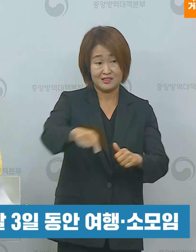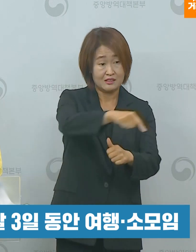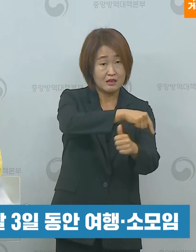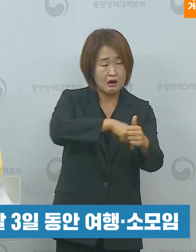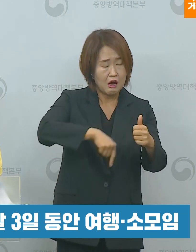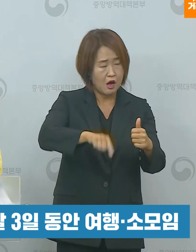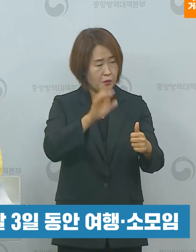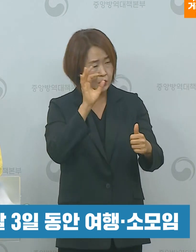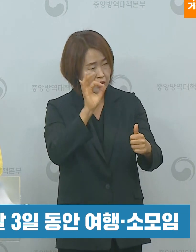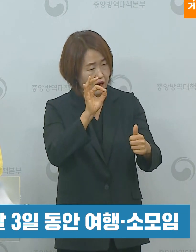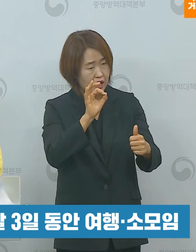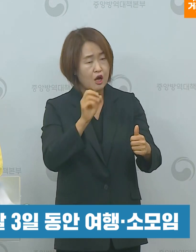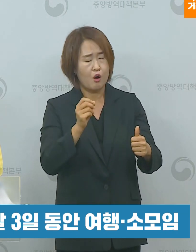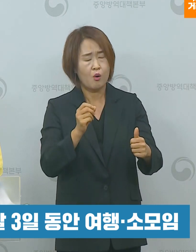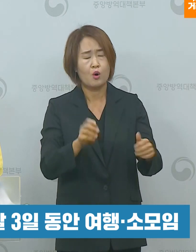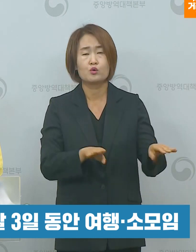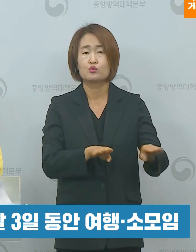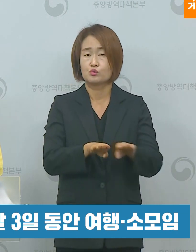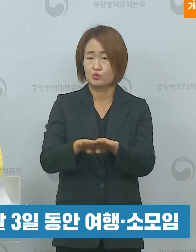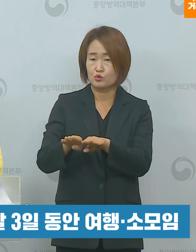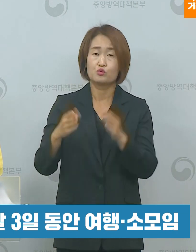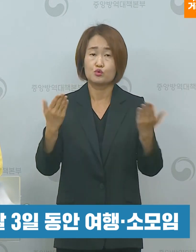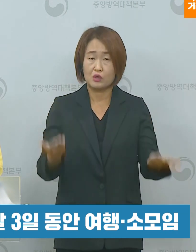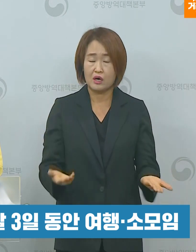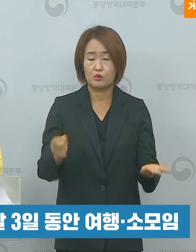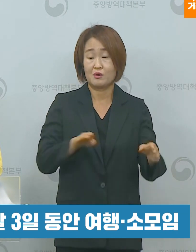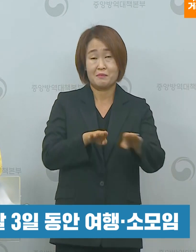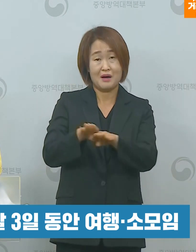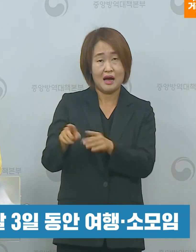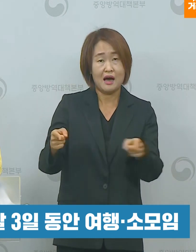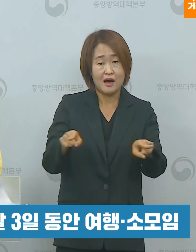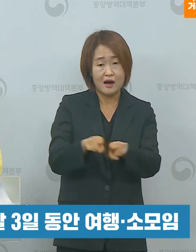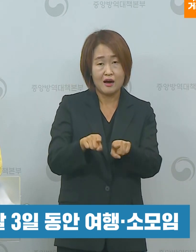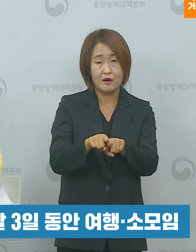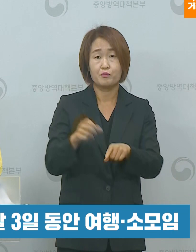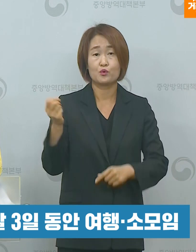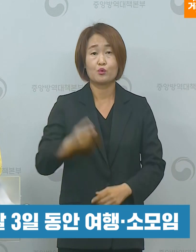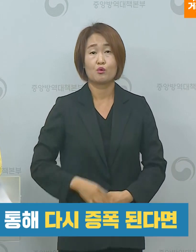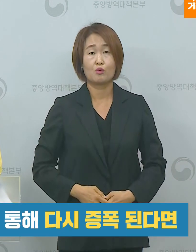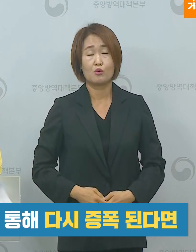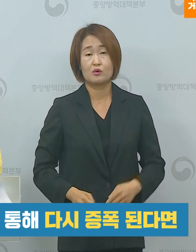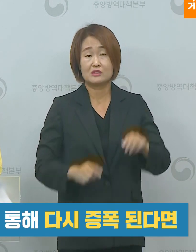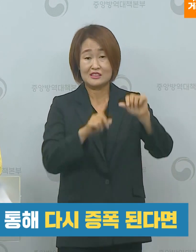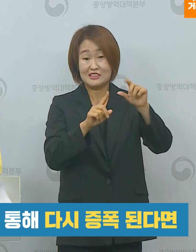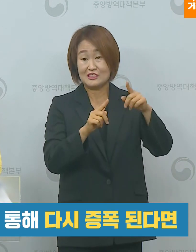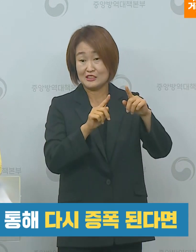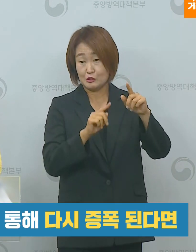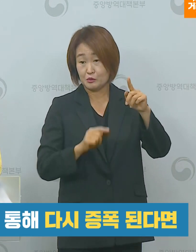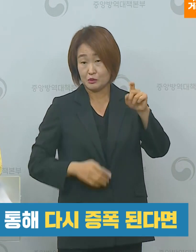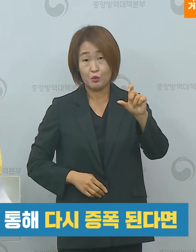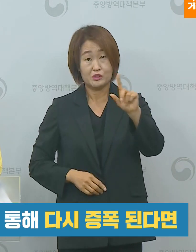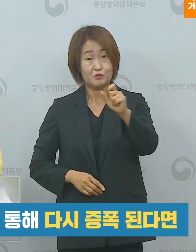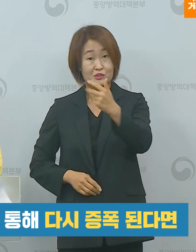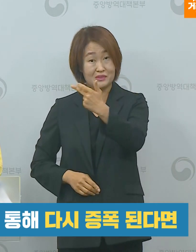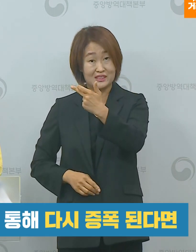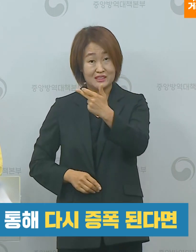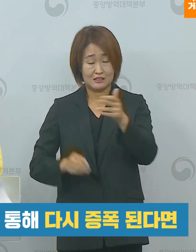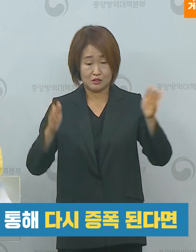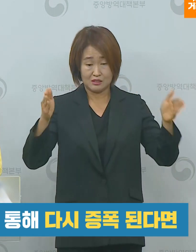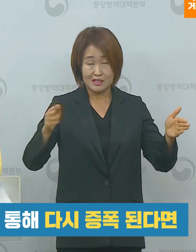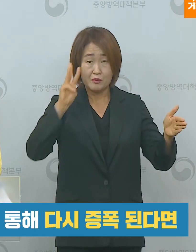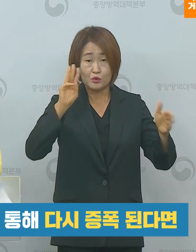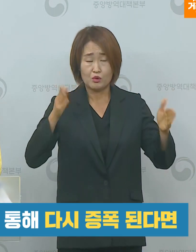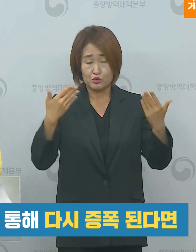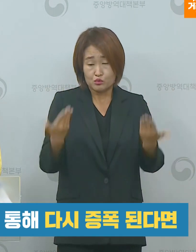기간과 맞물리고 또 이번 주말 3일 동안 여행과 소모임, 동시에 대규모 집회를